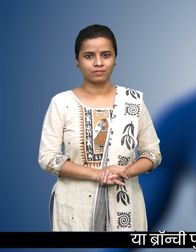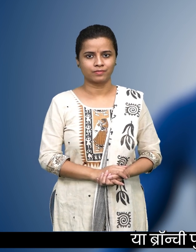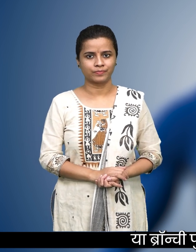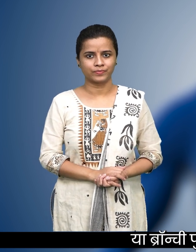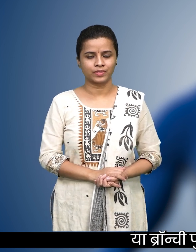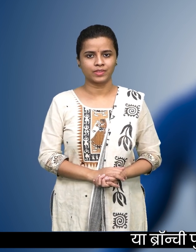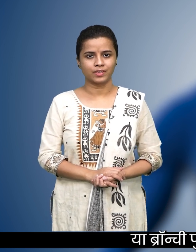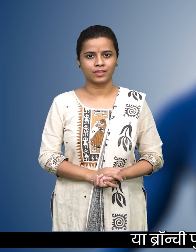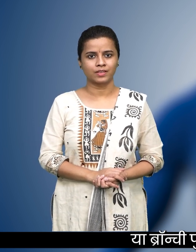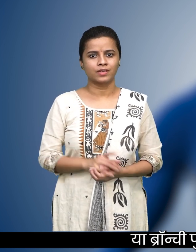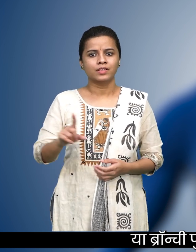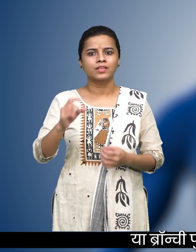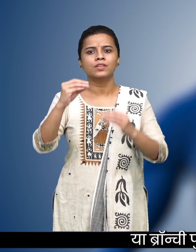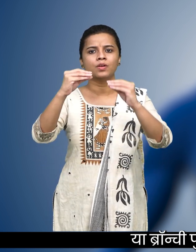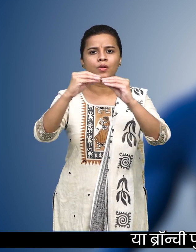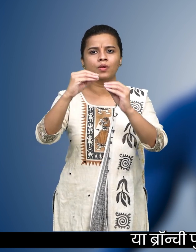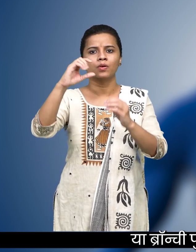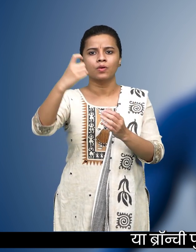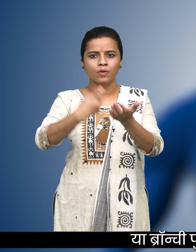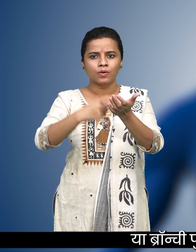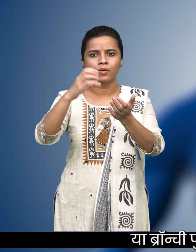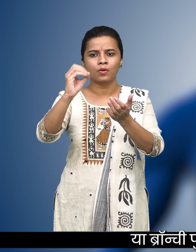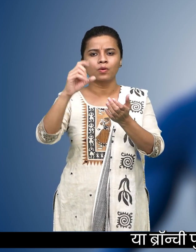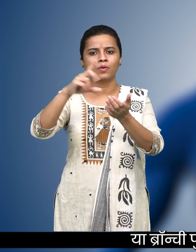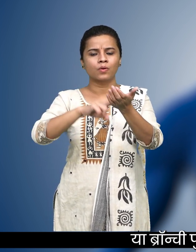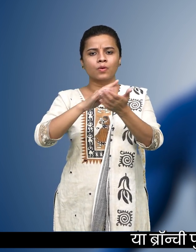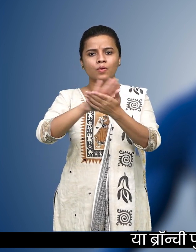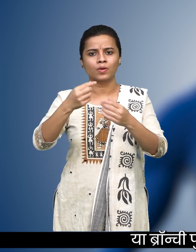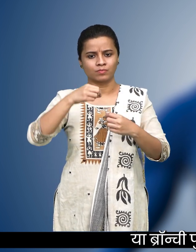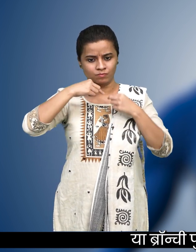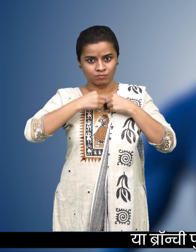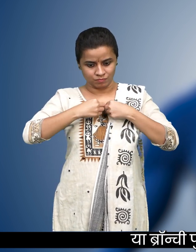या ब्रॉनची पुढे ब्रॉन्किओल्समध्ये शाखा केल्या जातात.